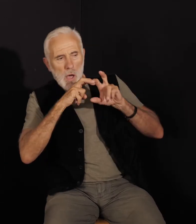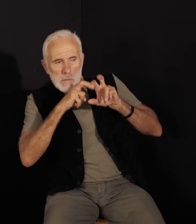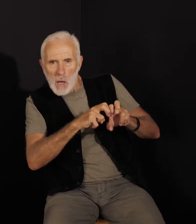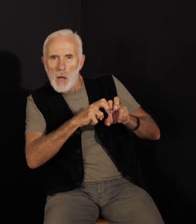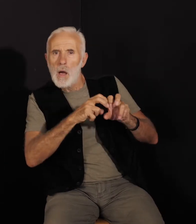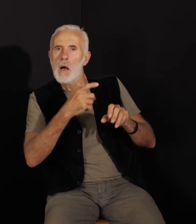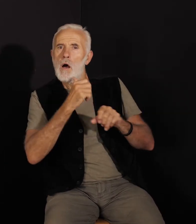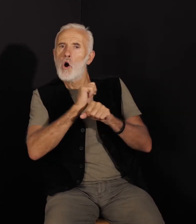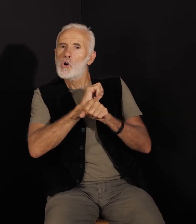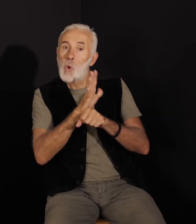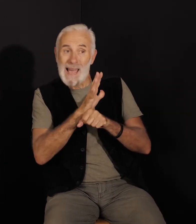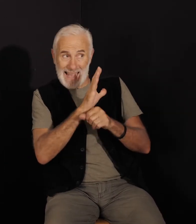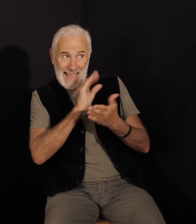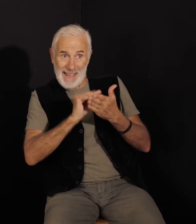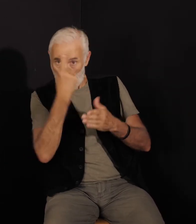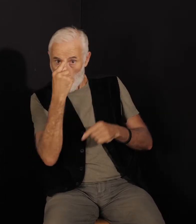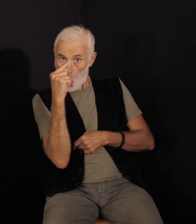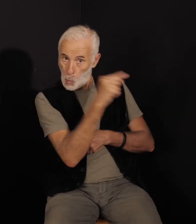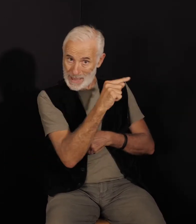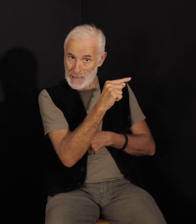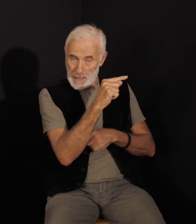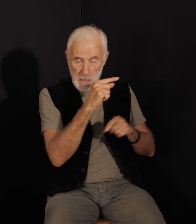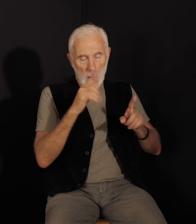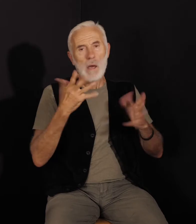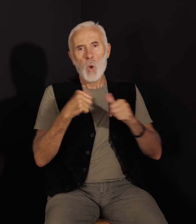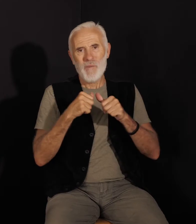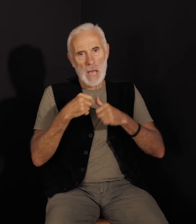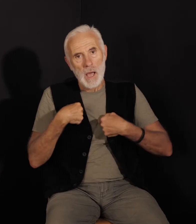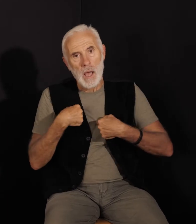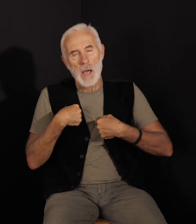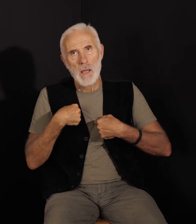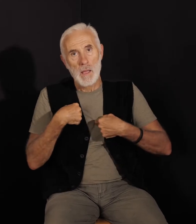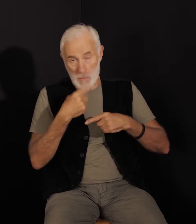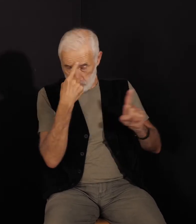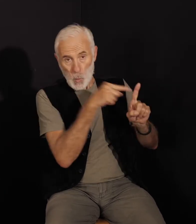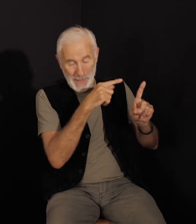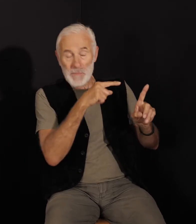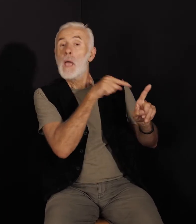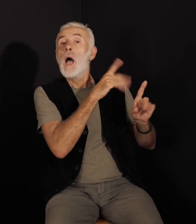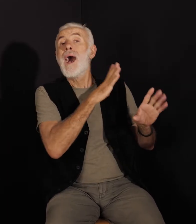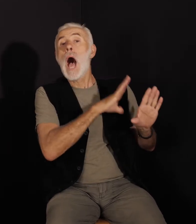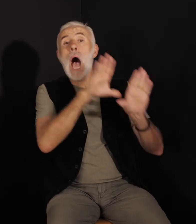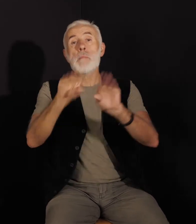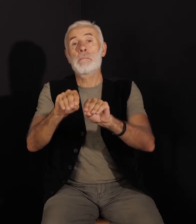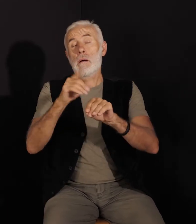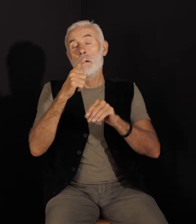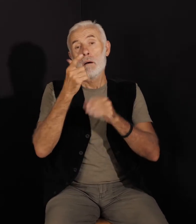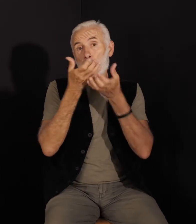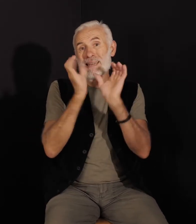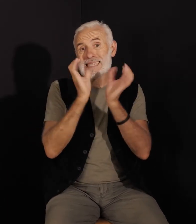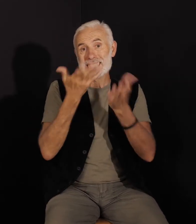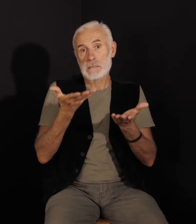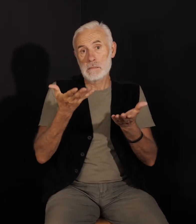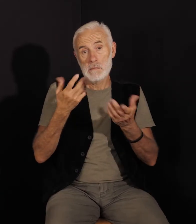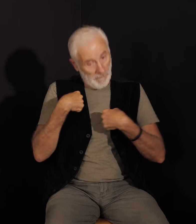écrit sur Beethoven, il est parti au Mexique et il est allé habiter chez Beethoven avec sa veuve pour s'intégrer vraiment dans